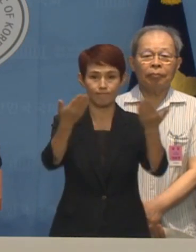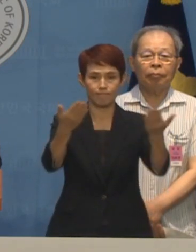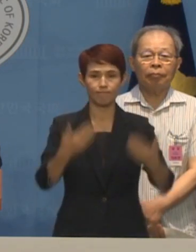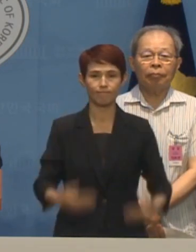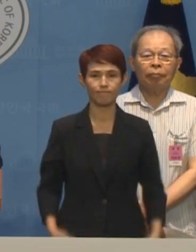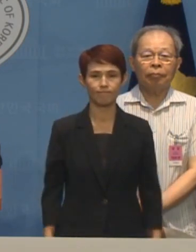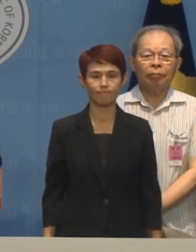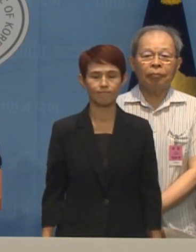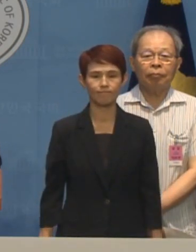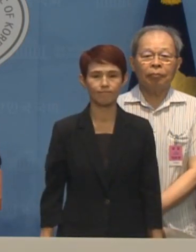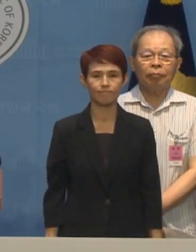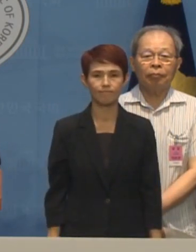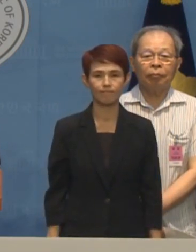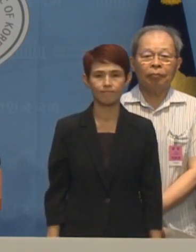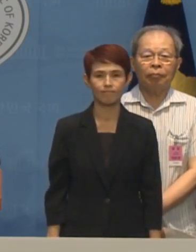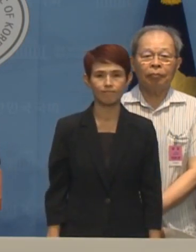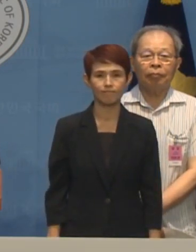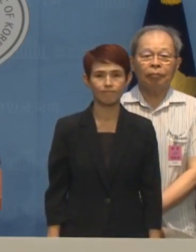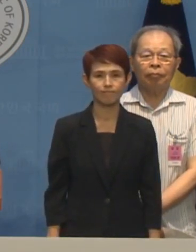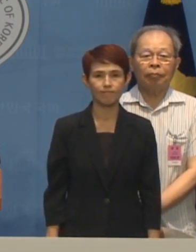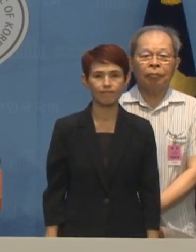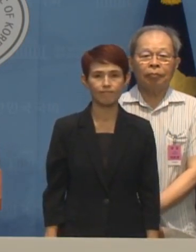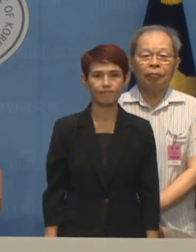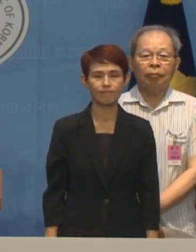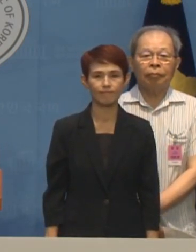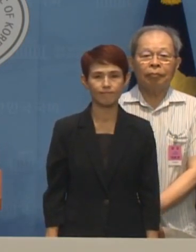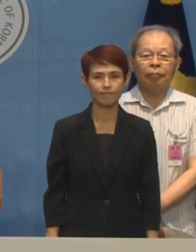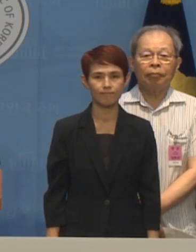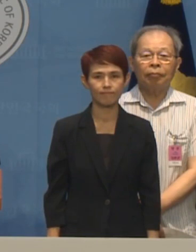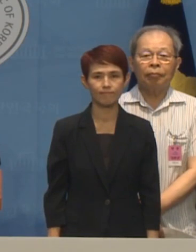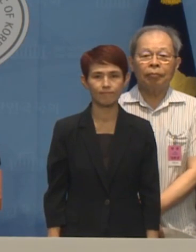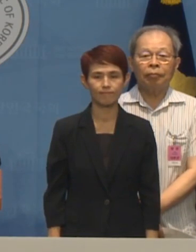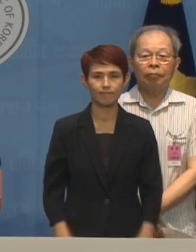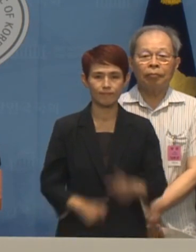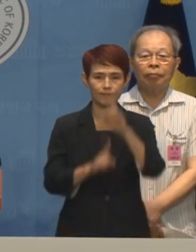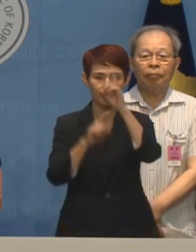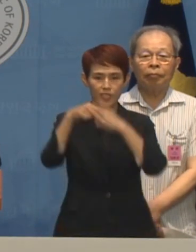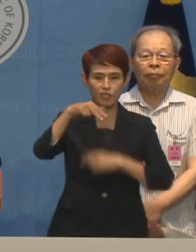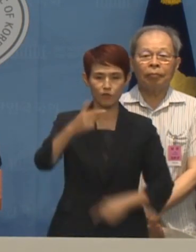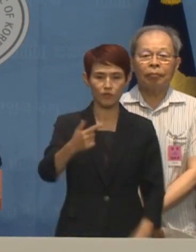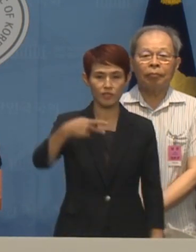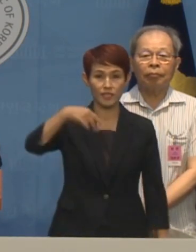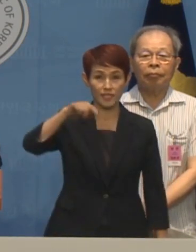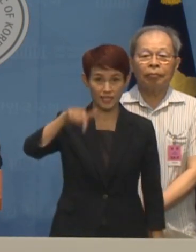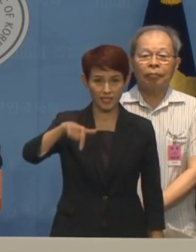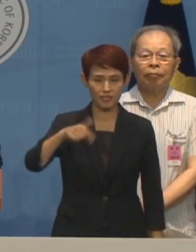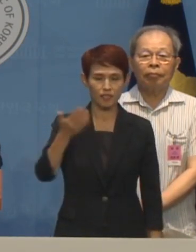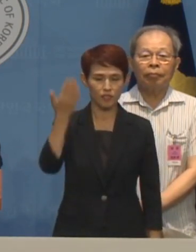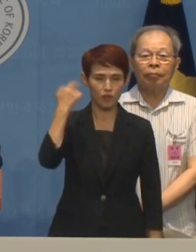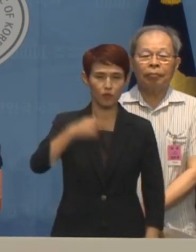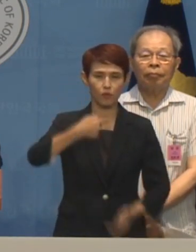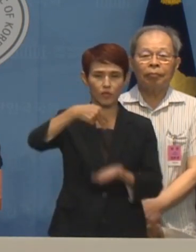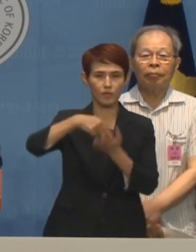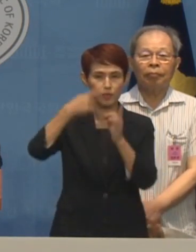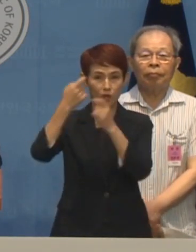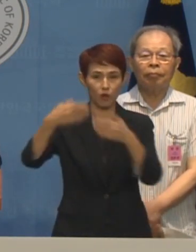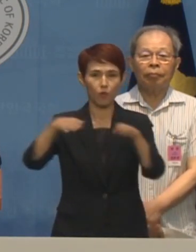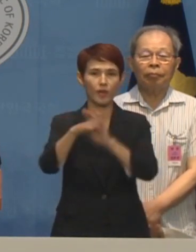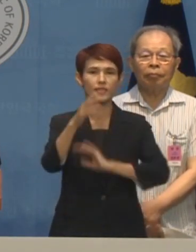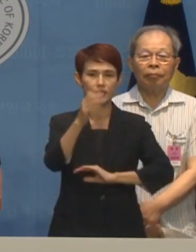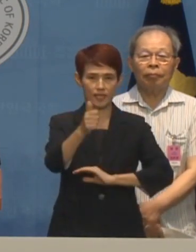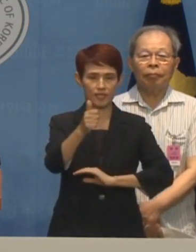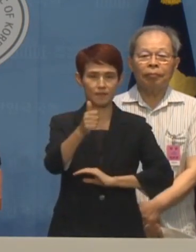외치는 부분이 있으니 참고해 주시기 바라면서 먼저 이준식 전 독립기념관장님께서 독립운동가